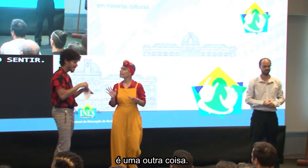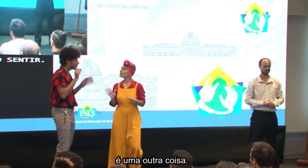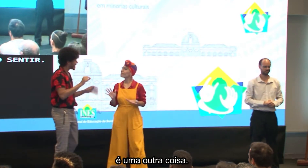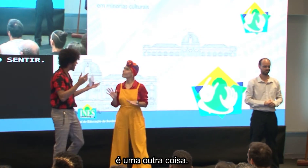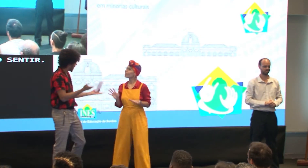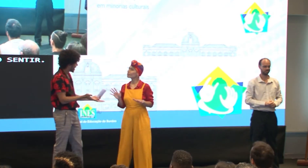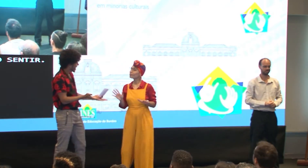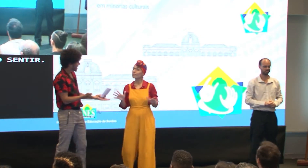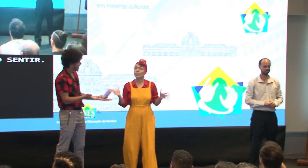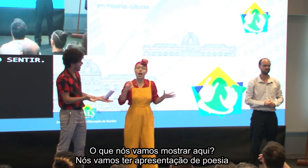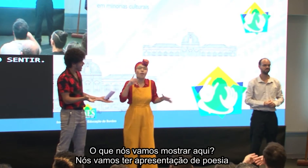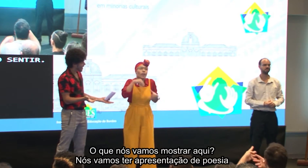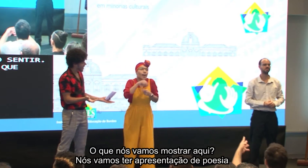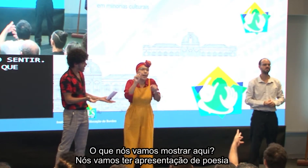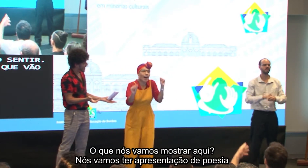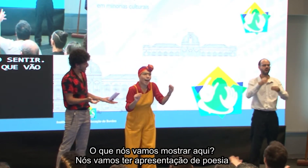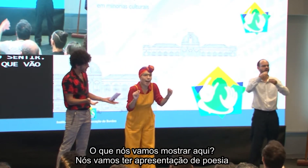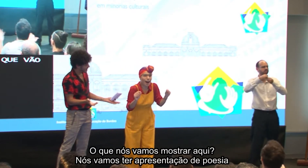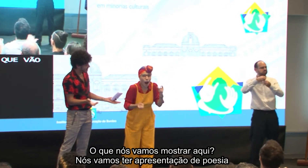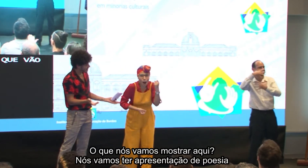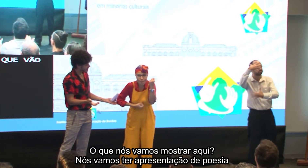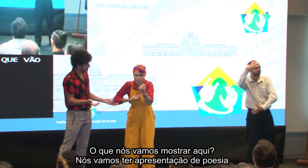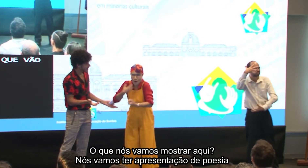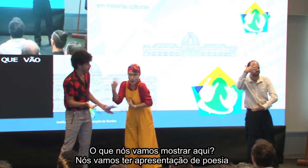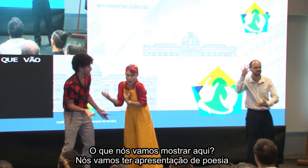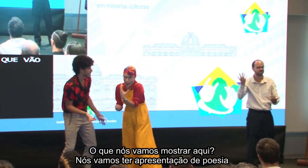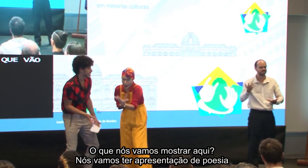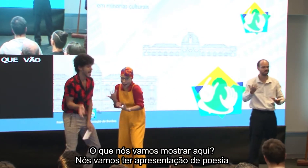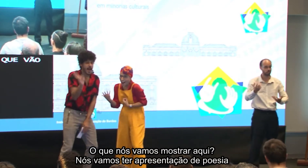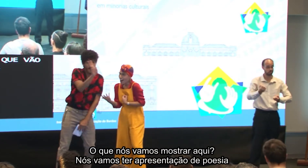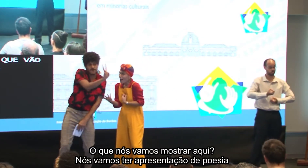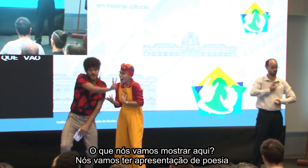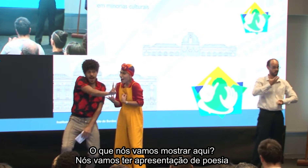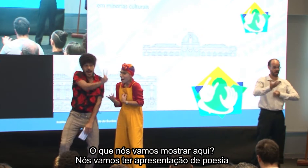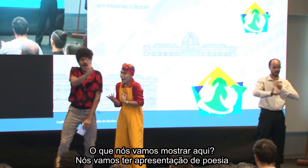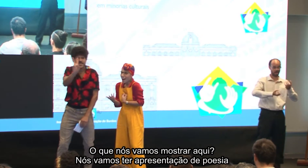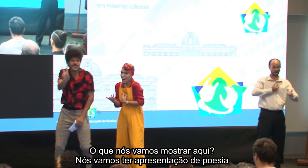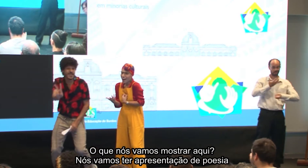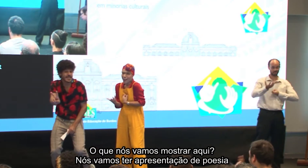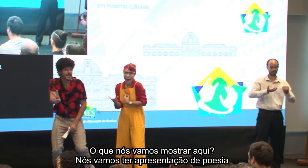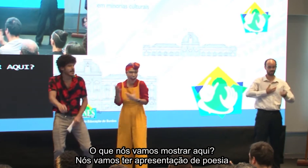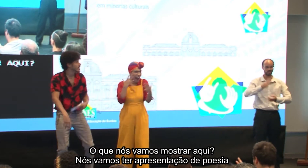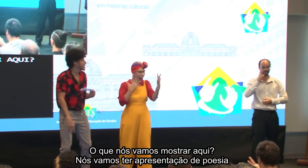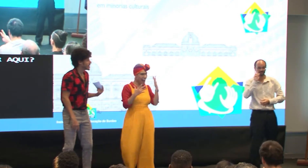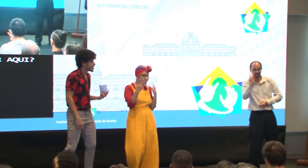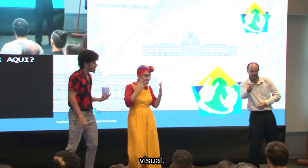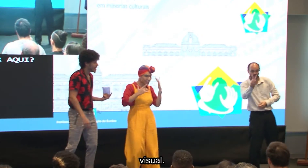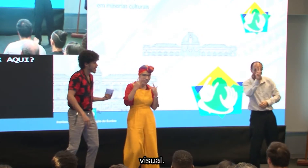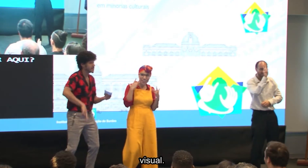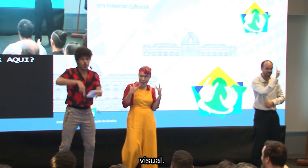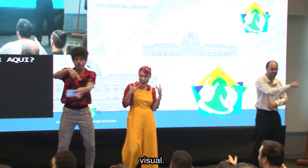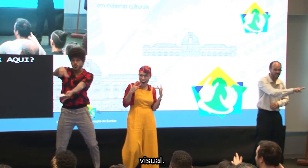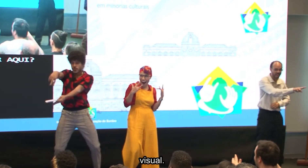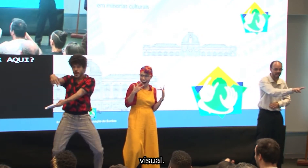coisa. O que que nós vamos mostrar aqui? A gente vai ter a apresentação de poesia